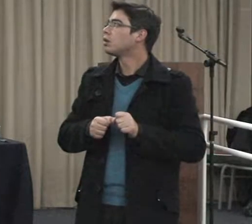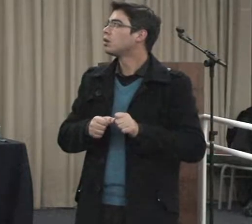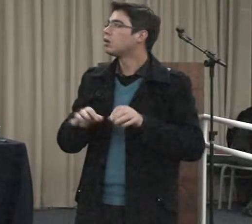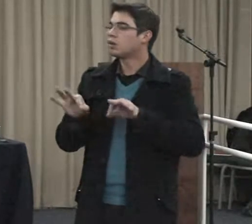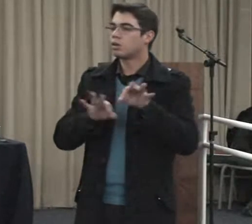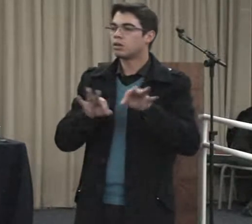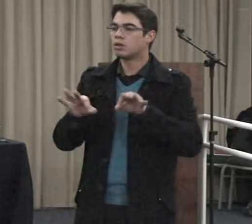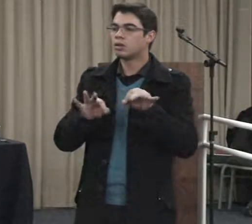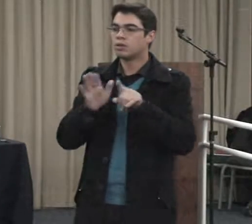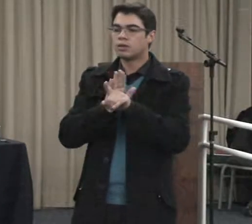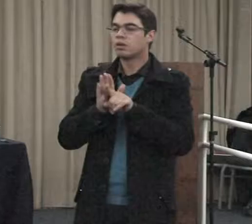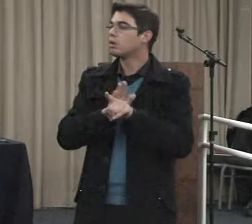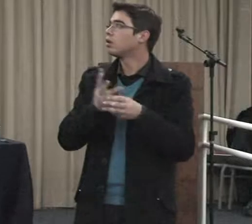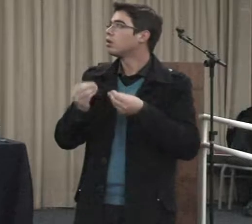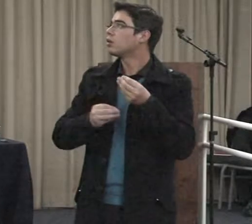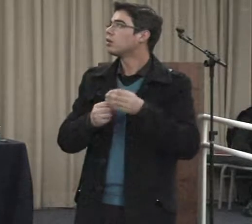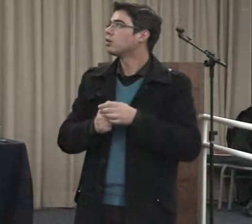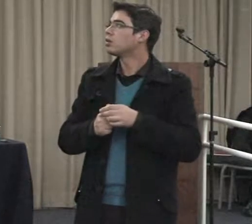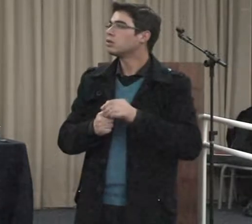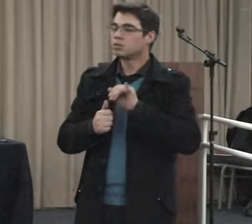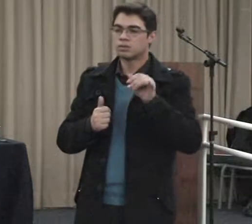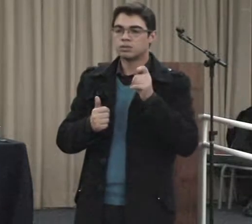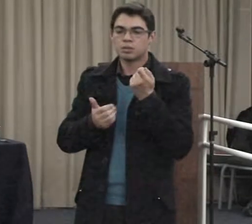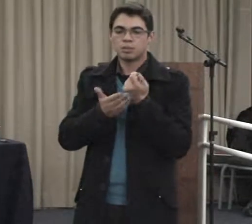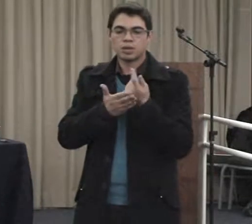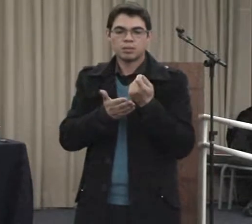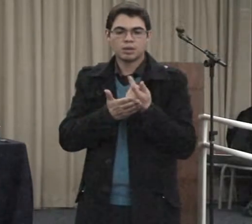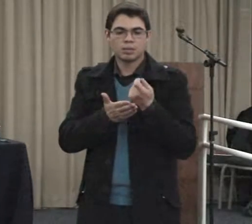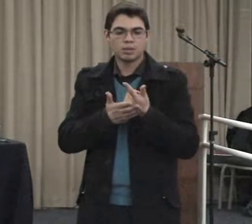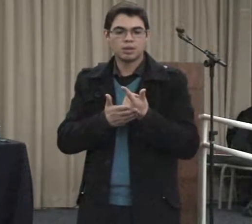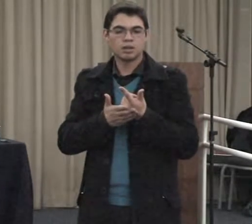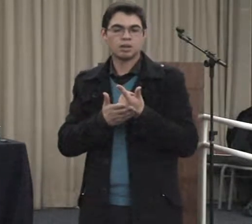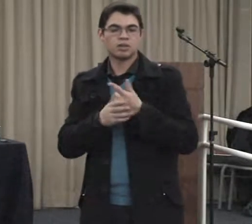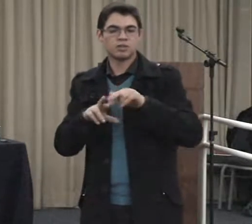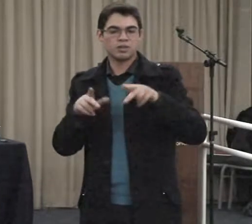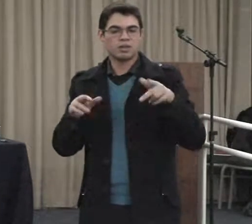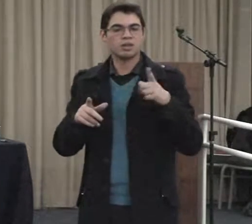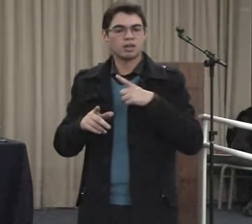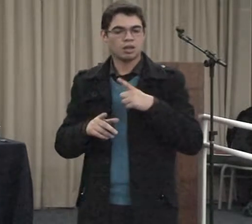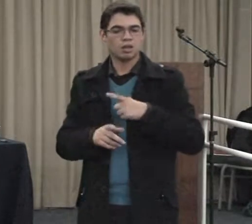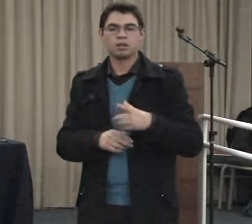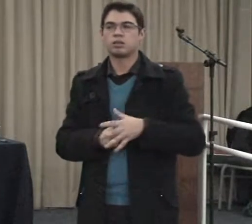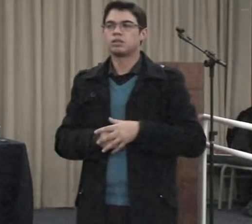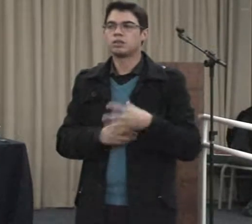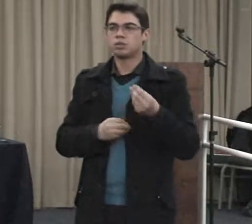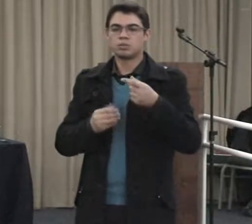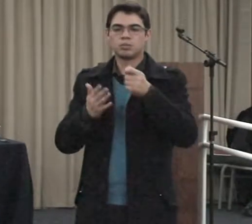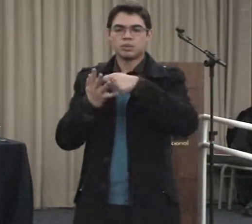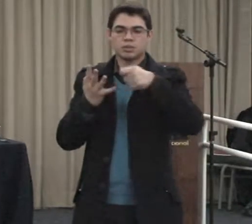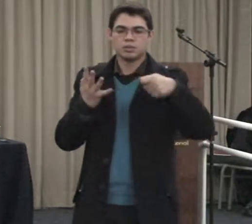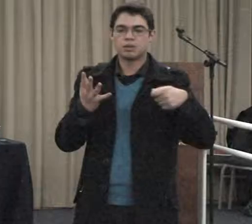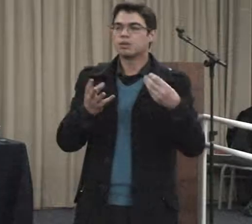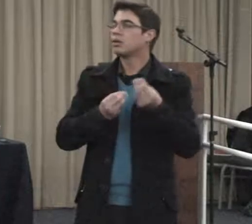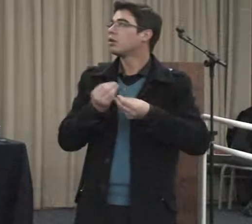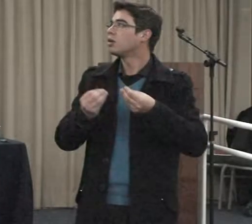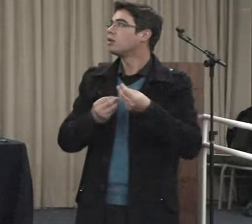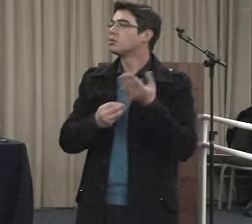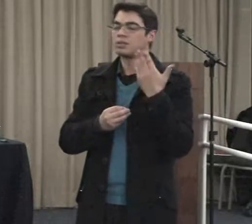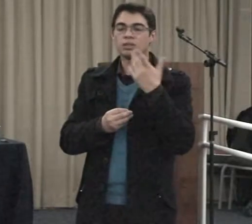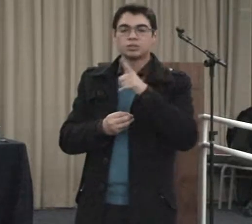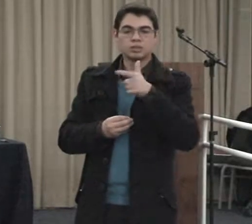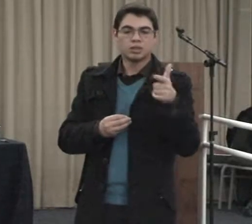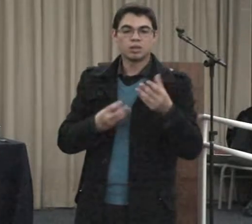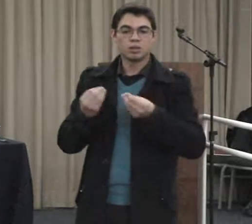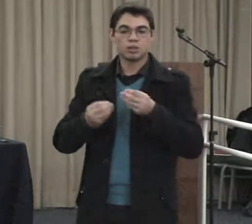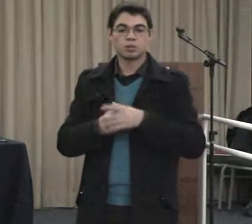uma boa pergunta. Sabe, você tem que pagar prestações de $9,000, o que eu entendo perfeitamente, faz parte do plano de saúde. E quanto a pessoas como Cat e